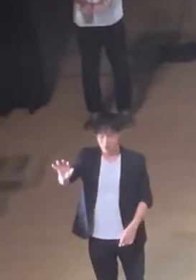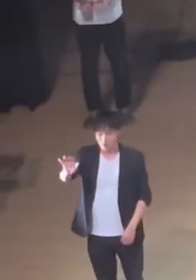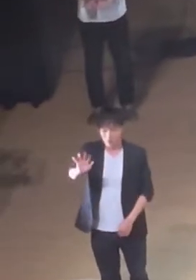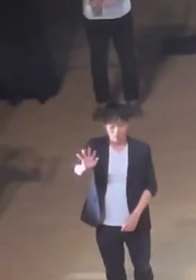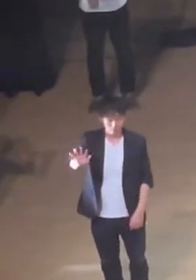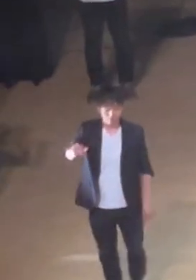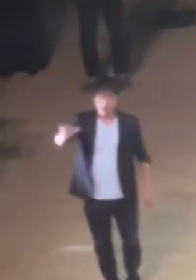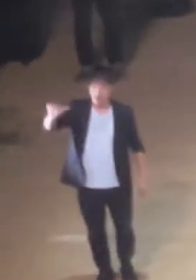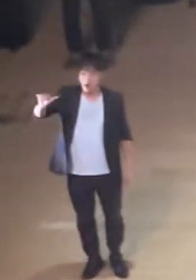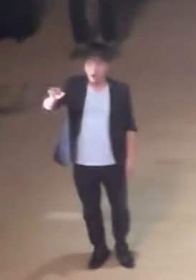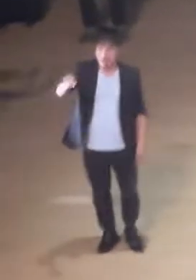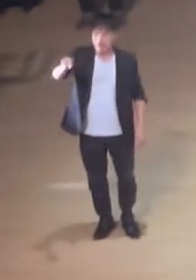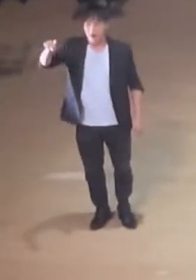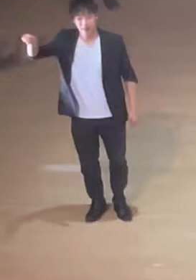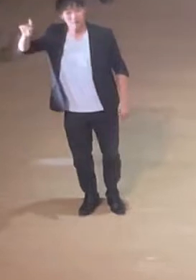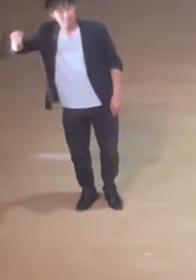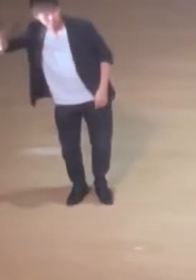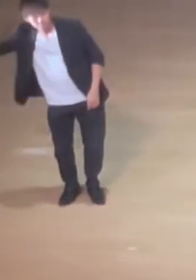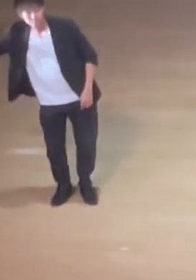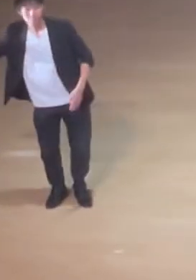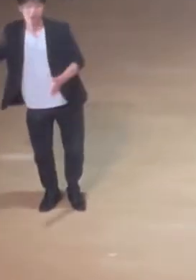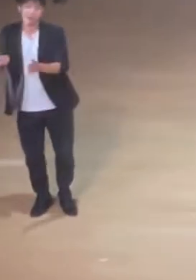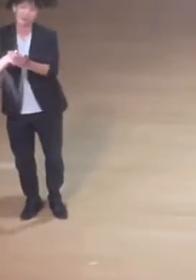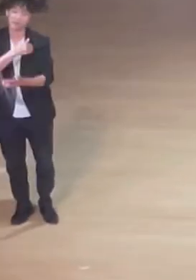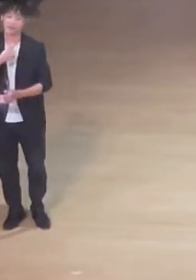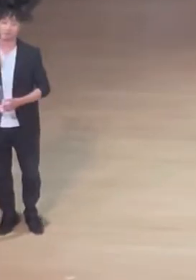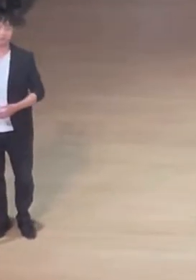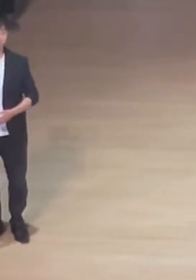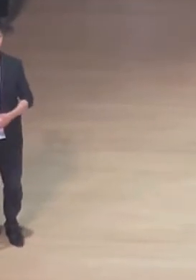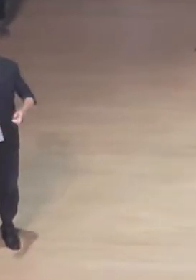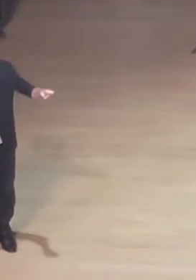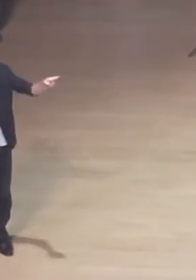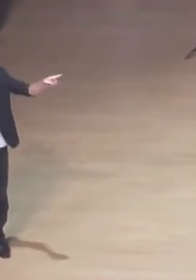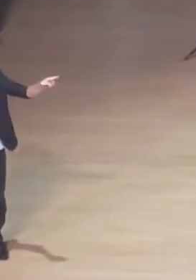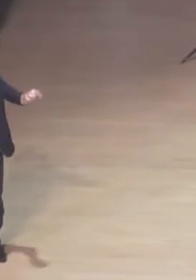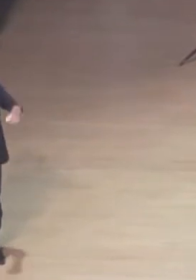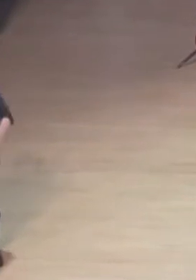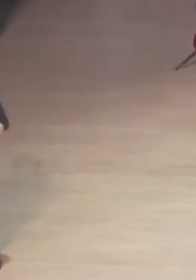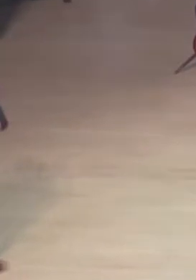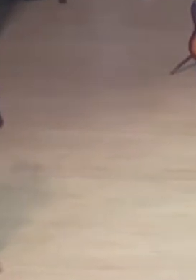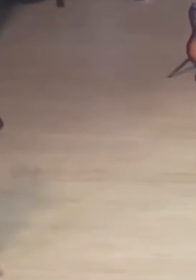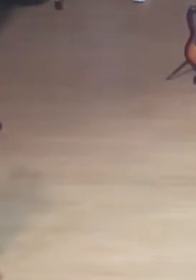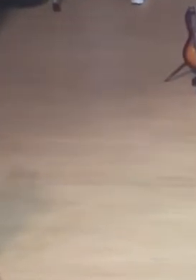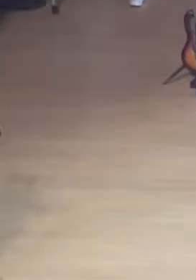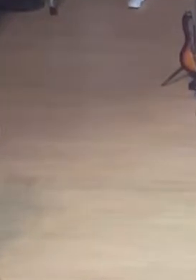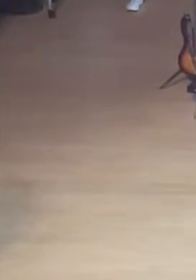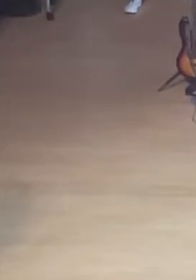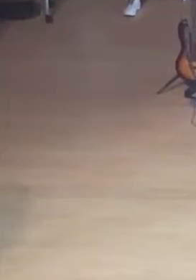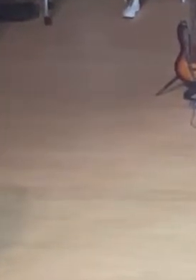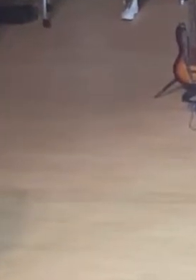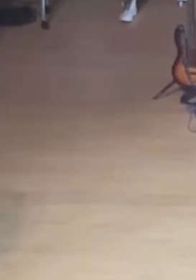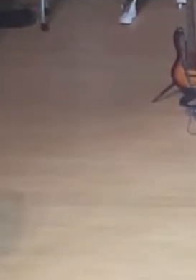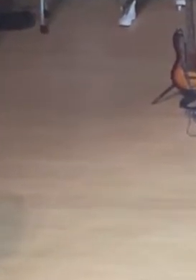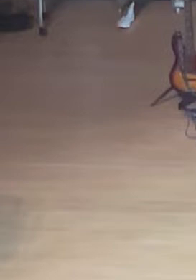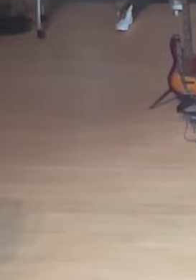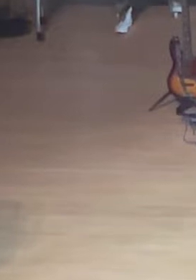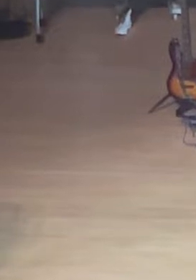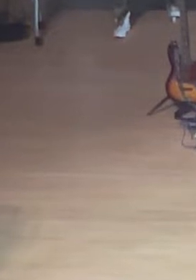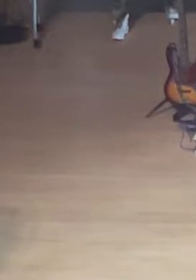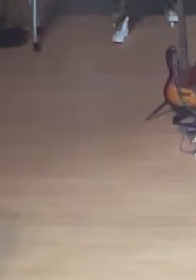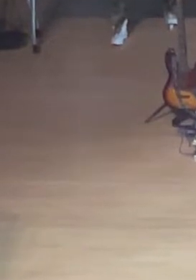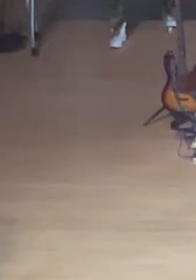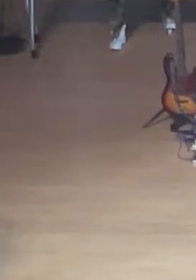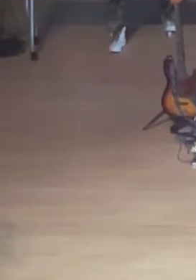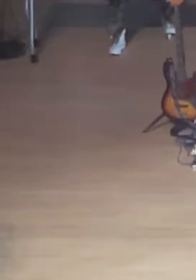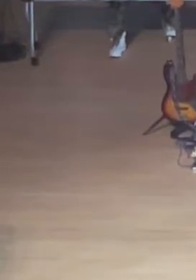あーからうんまで一緒に動かしていきましょう。はい、5から4つ出しますね。いきまーす。あーからいくと、あは親指であーです